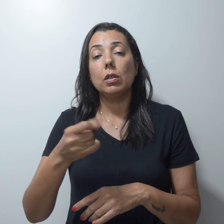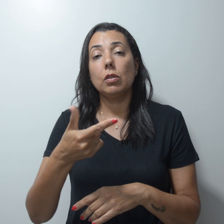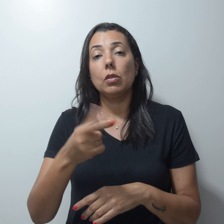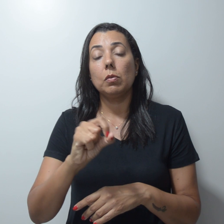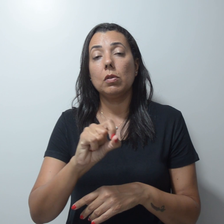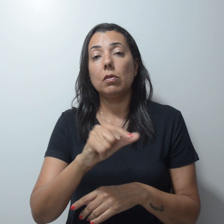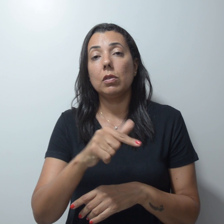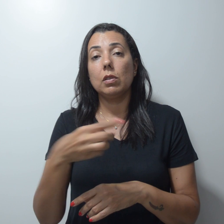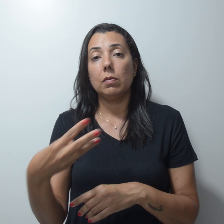ano.